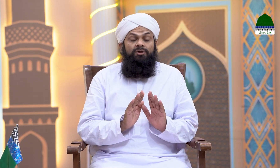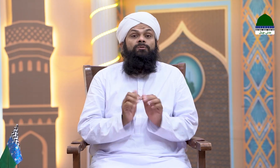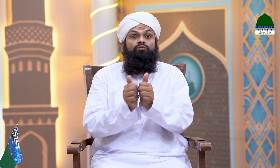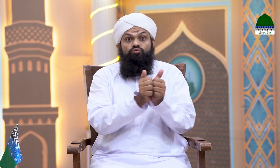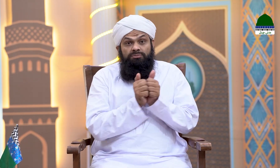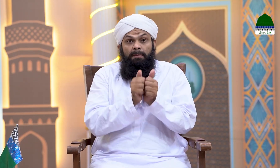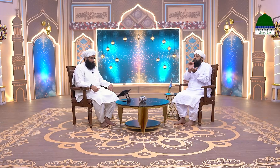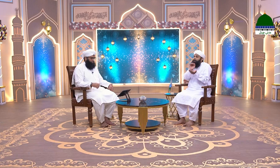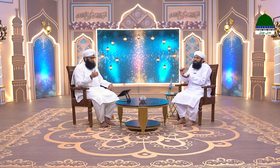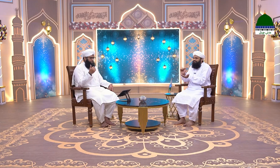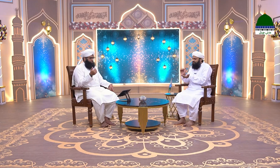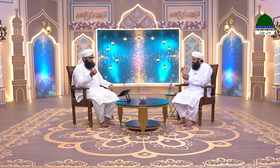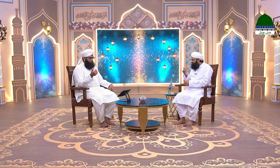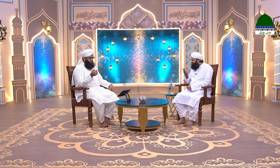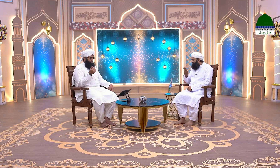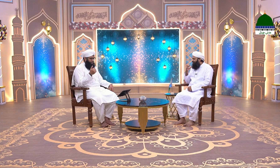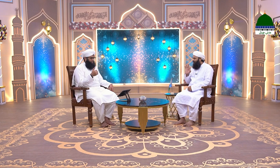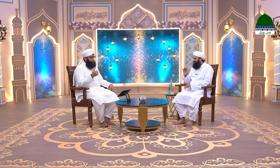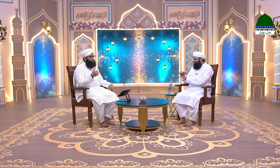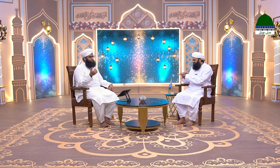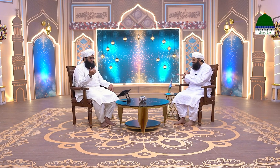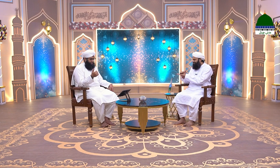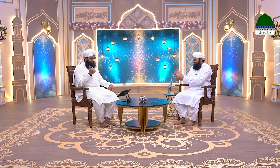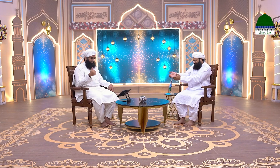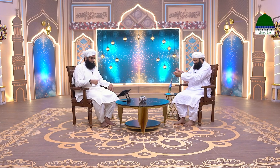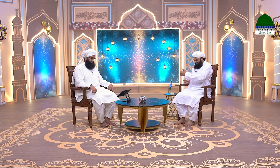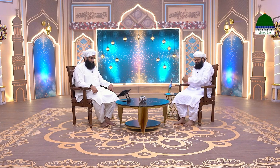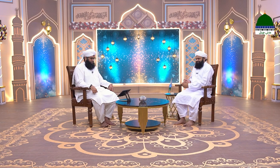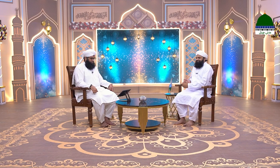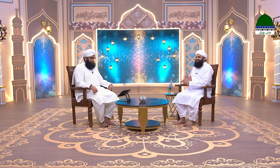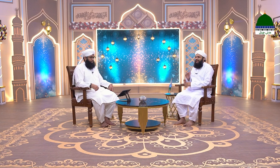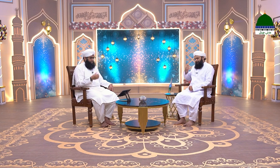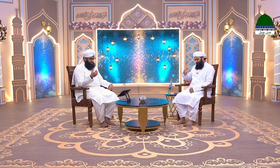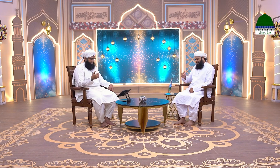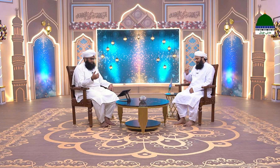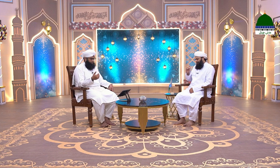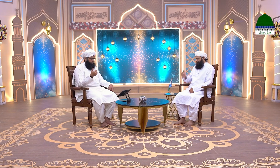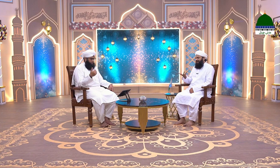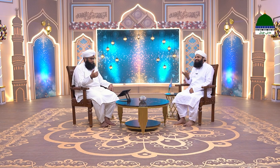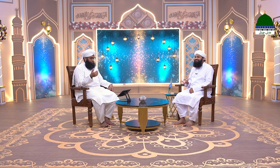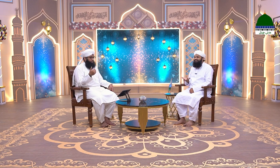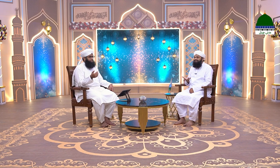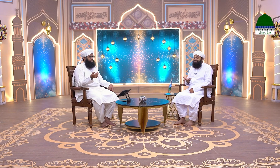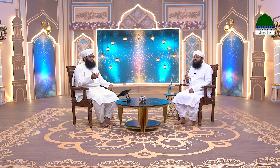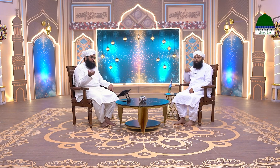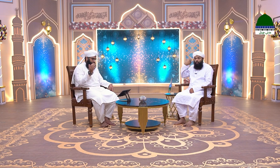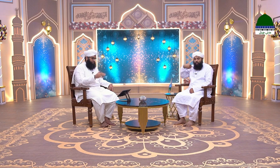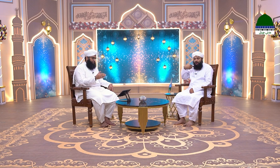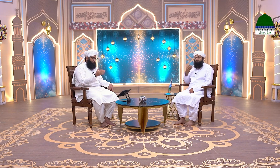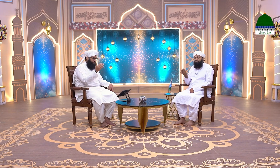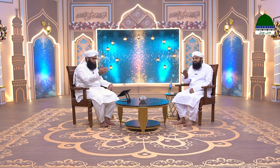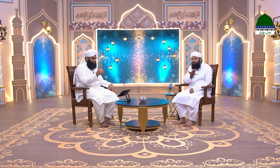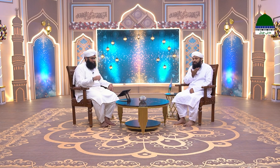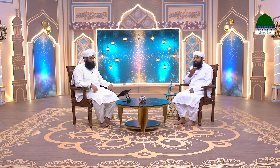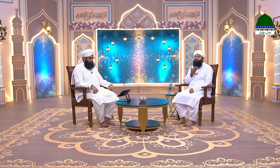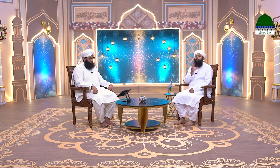خوش طبعی فرماتے، ان بچوں کو اپنی مبارک گود میں بٹھا لیتے، آزاد، غلام اور مسکین سب کی